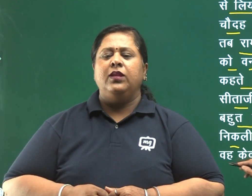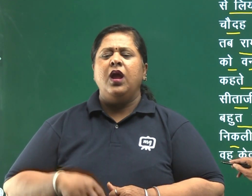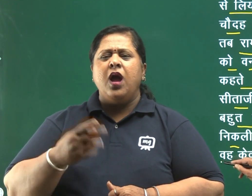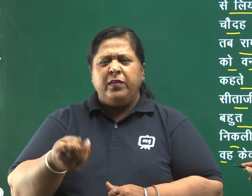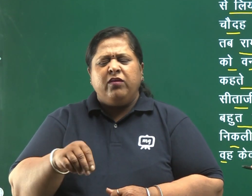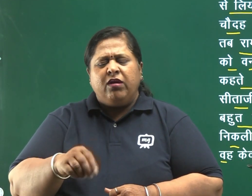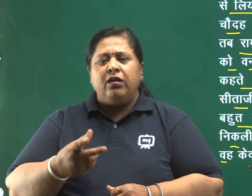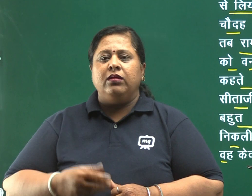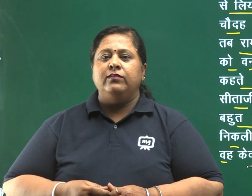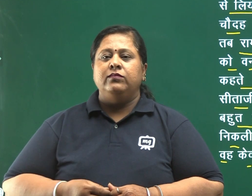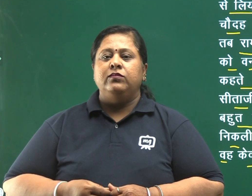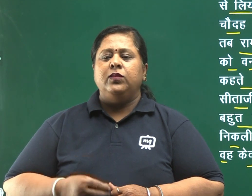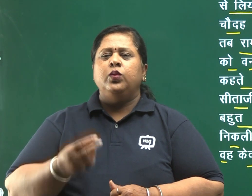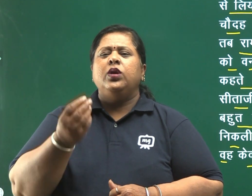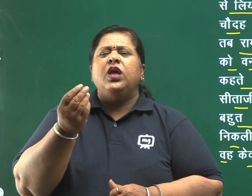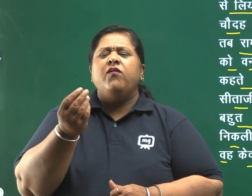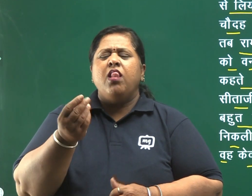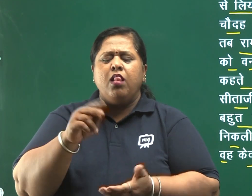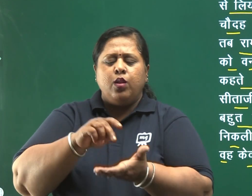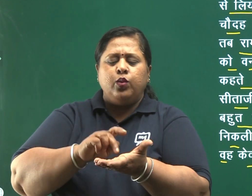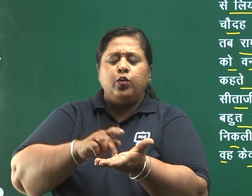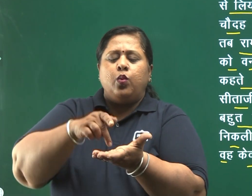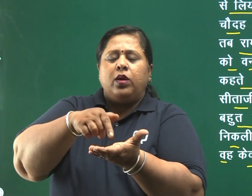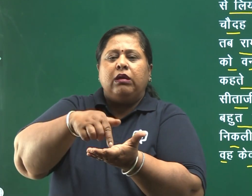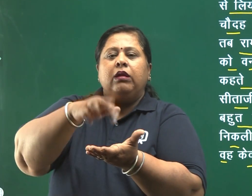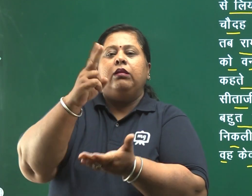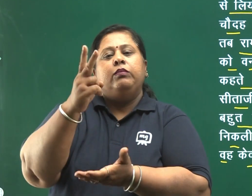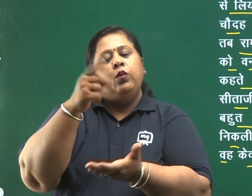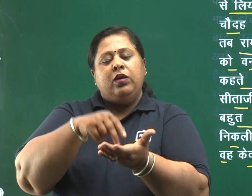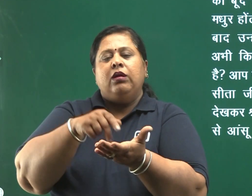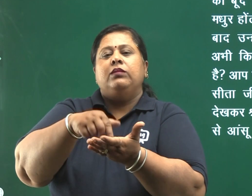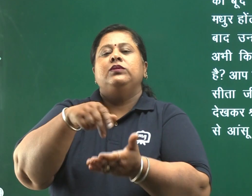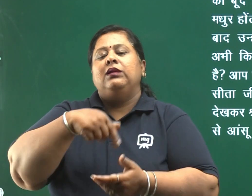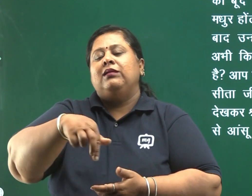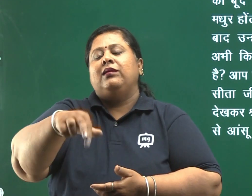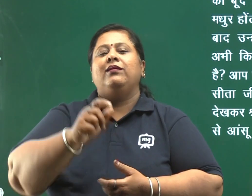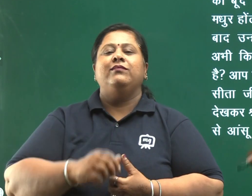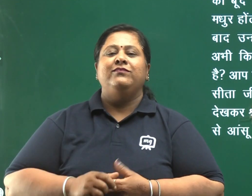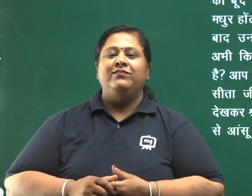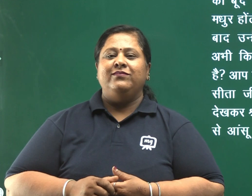अभी वह केवल 2 ही कदम चली थी